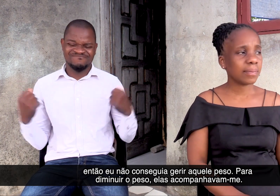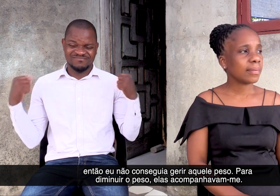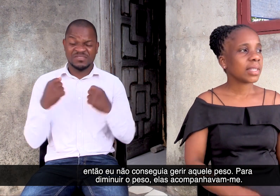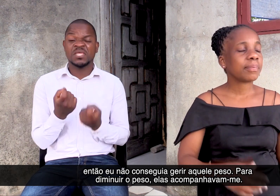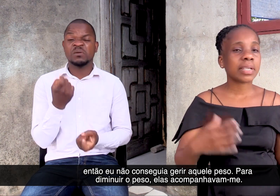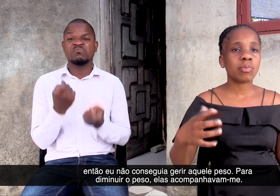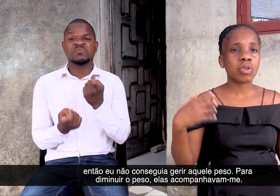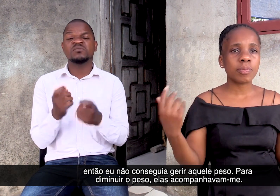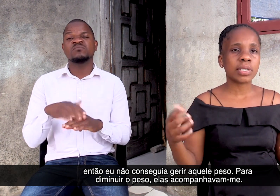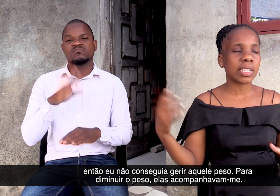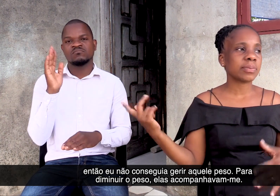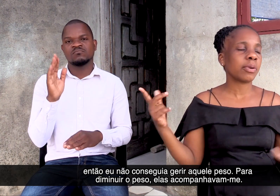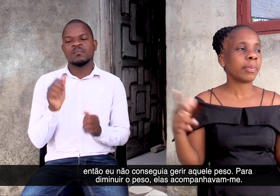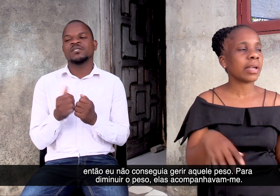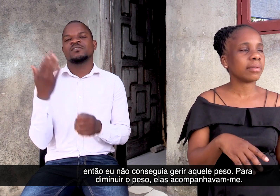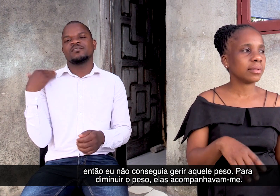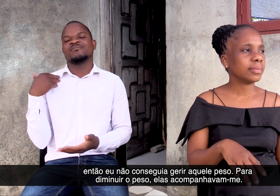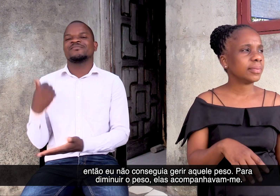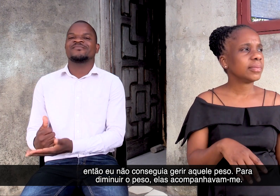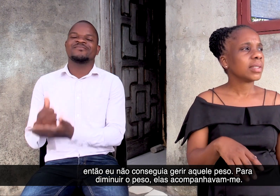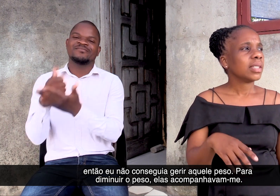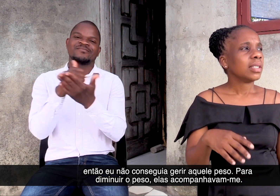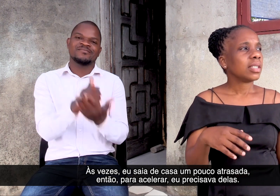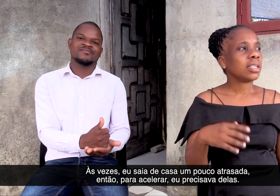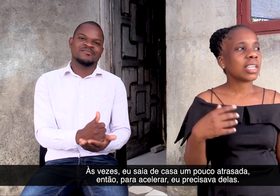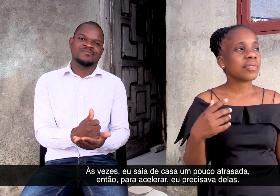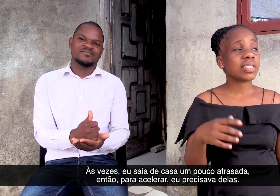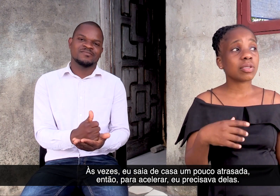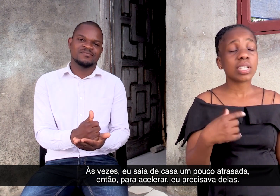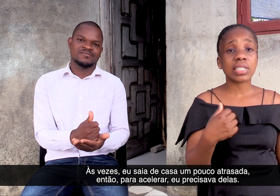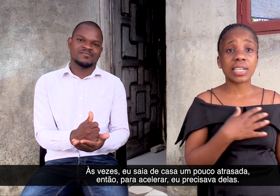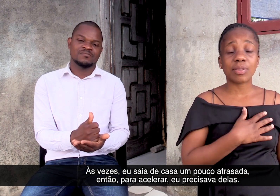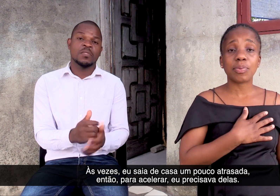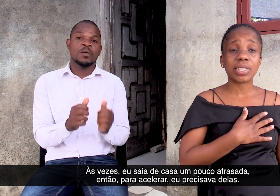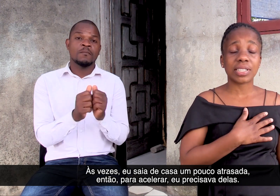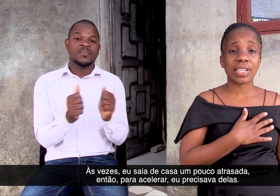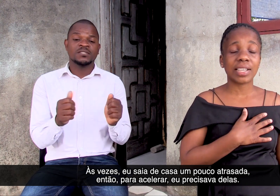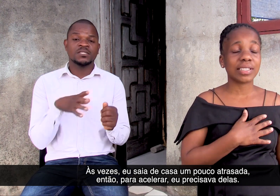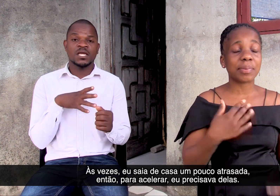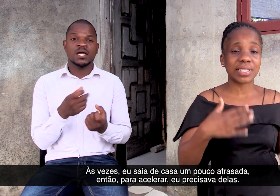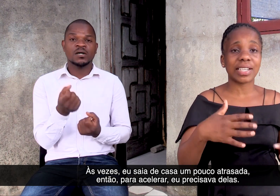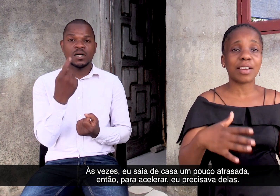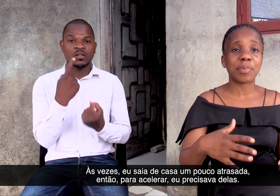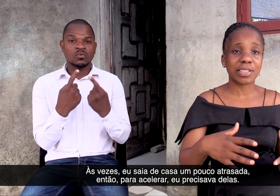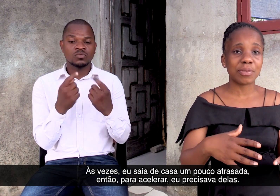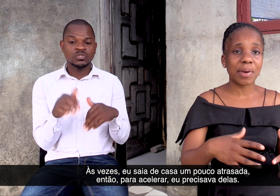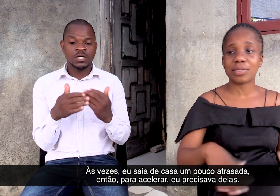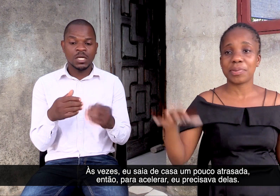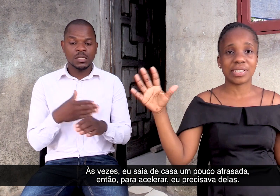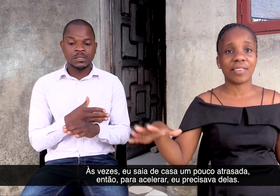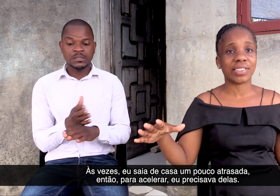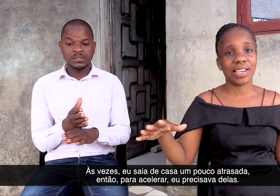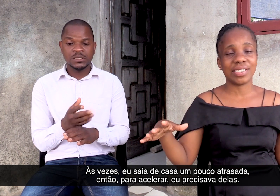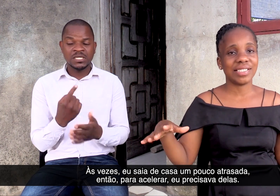ali. Para diminuir o peso, elas me acompanhavam. E às vezes eu saía de casa um pouco atrasada, então para acelerar um bocadinho o